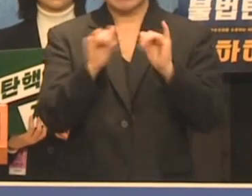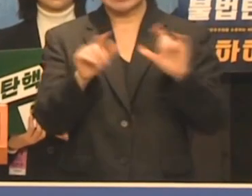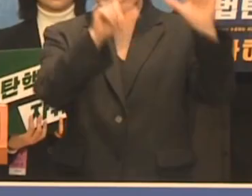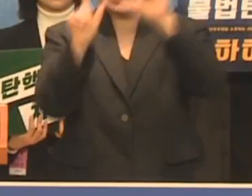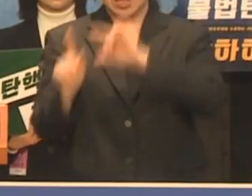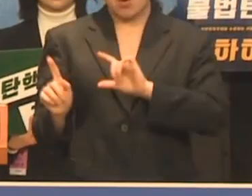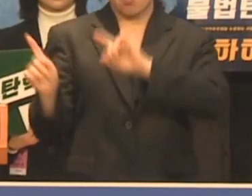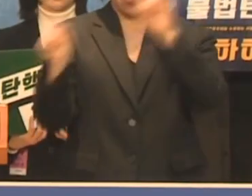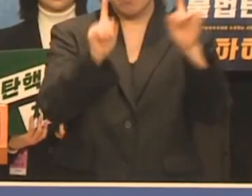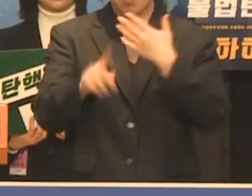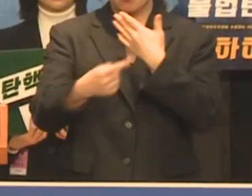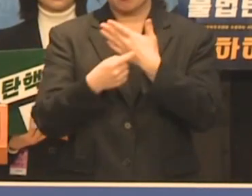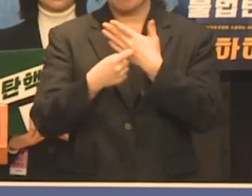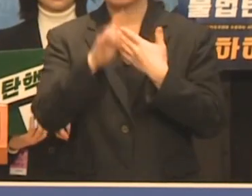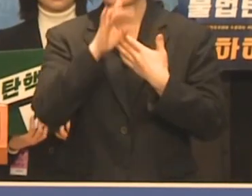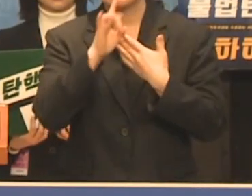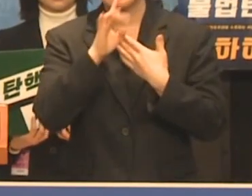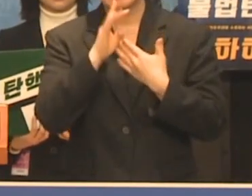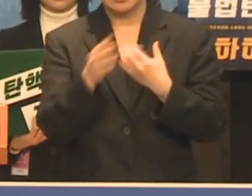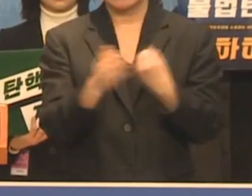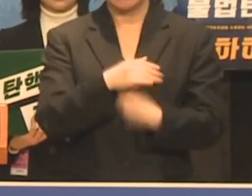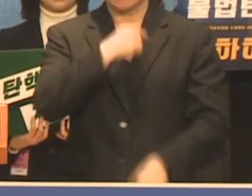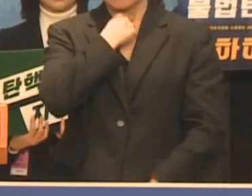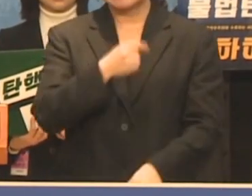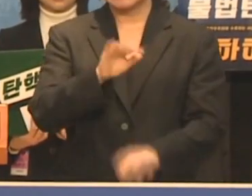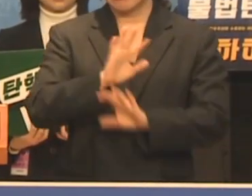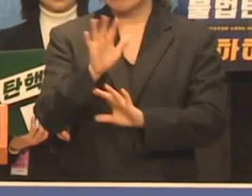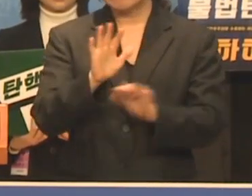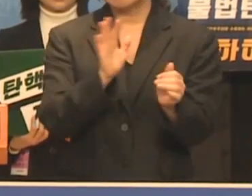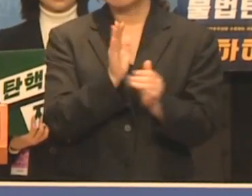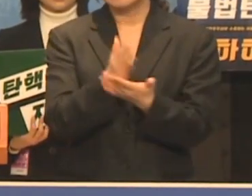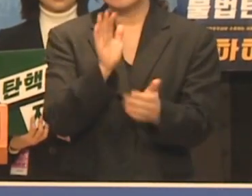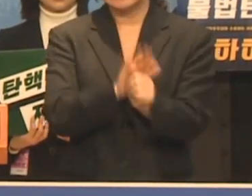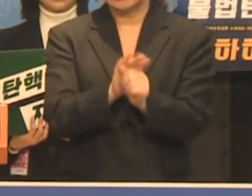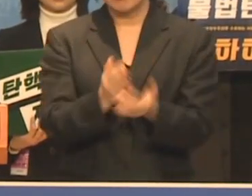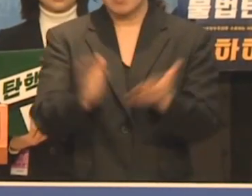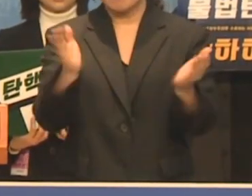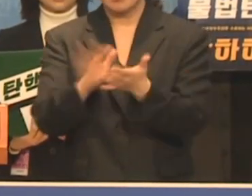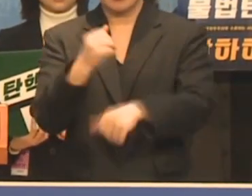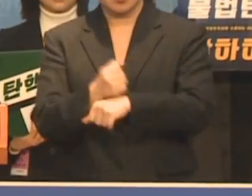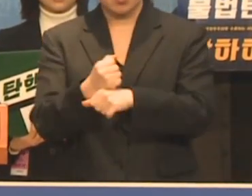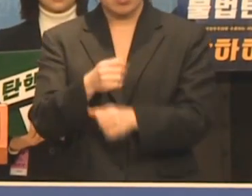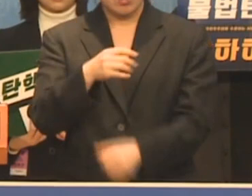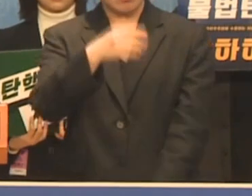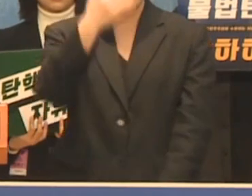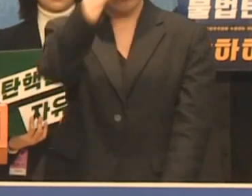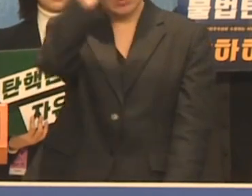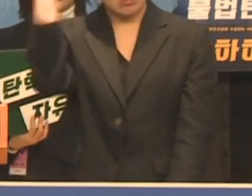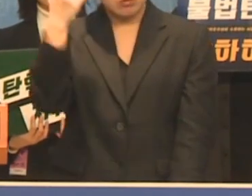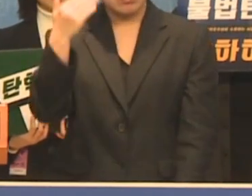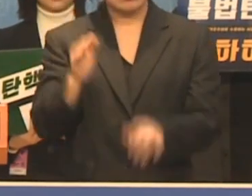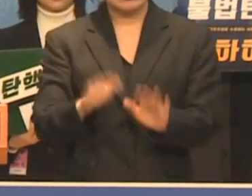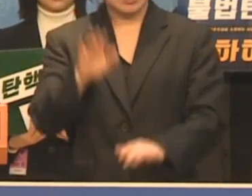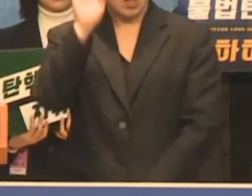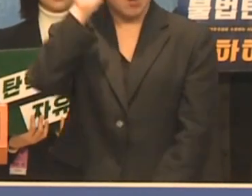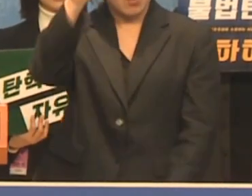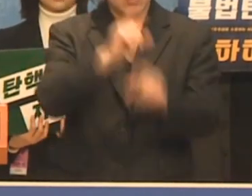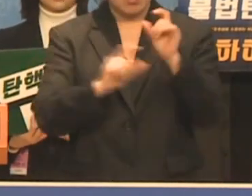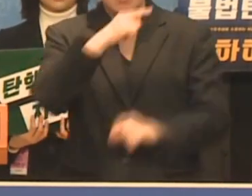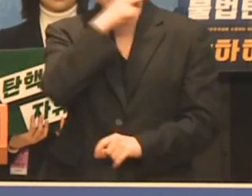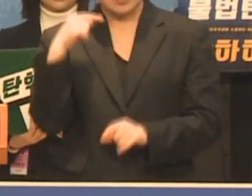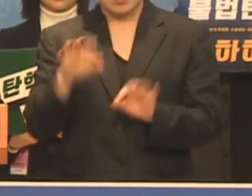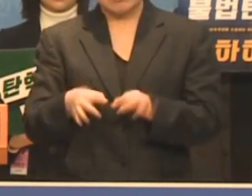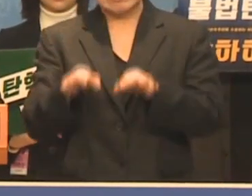민생회복이라는 겉만 번지르르한 명목으로 원하지도 않는 지원금을 뿌려 청년들에게 이자가 얼마나 될지도 모르는 빚을 강제로 지게 하려